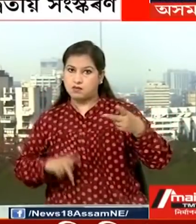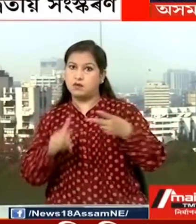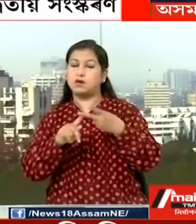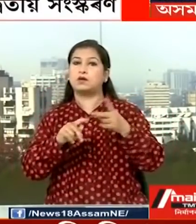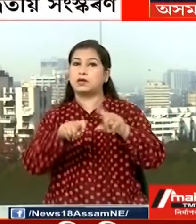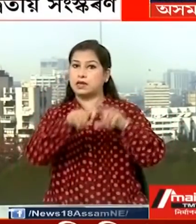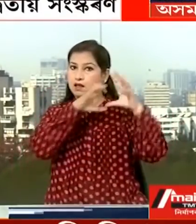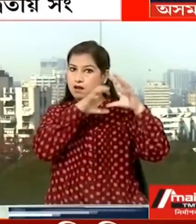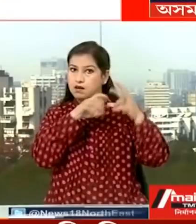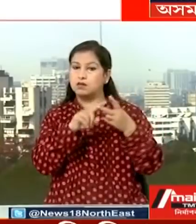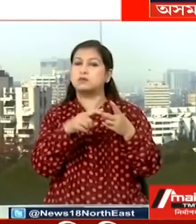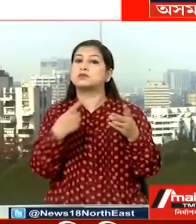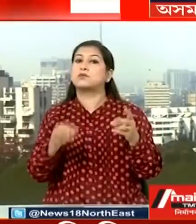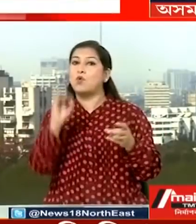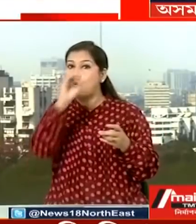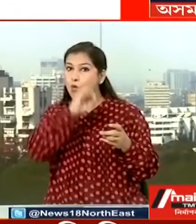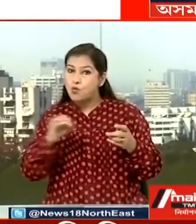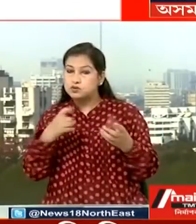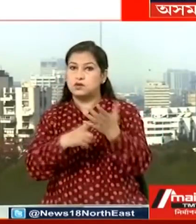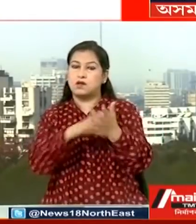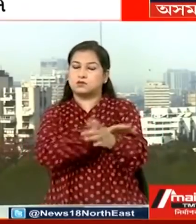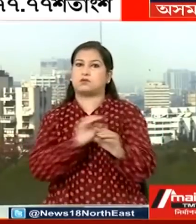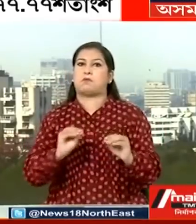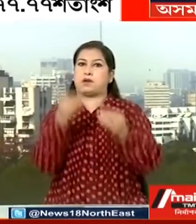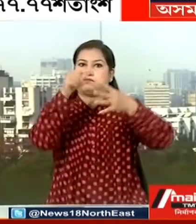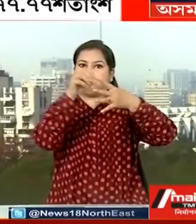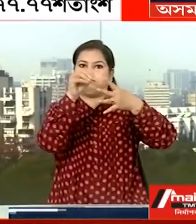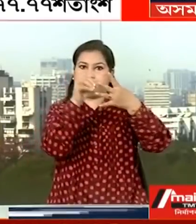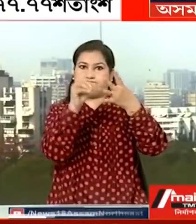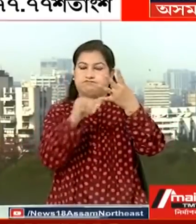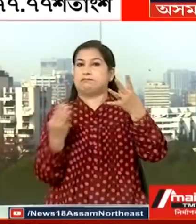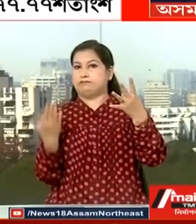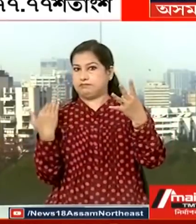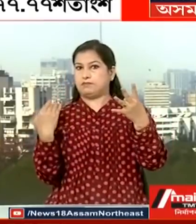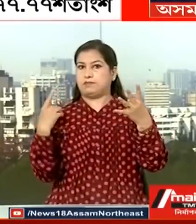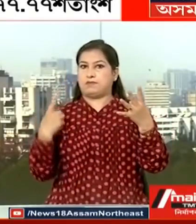उड़ीसा और राजस्थान ने भी अच्छा प्रदर्शन किया था।